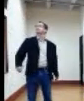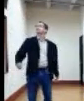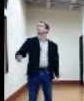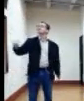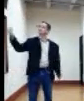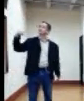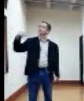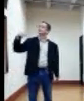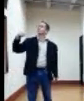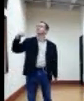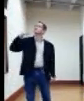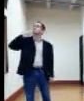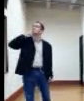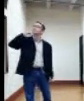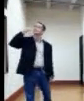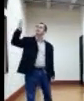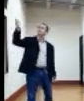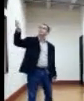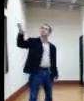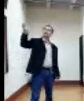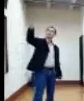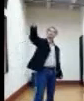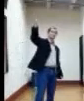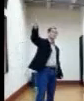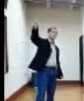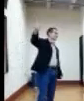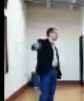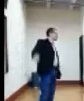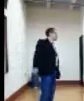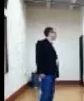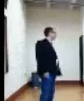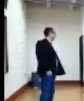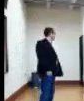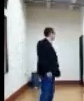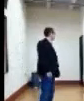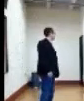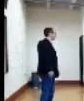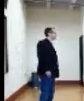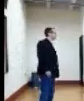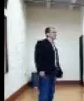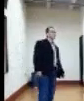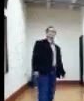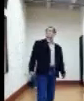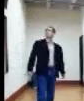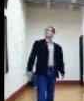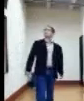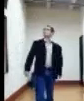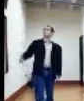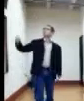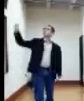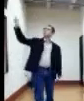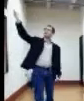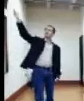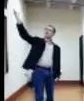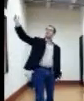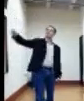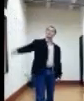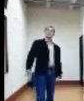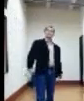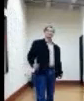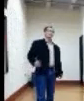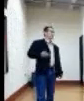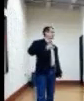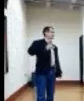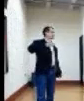Bernal y otro montón de personas que desfilaron por esa bodeguita para ir a grabar sus propuestas de señas, que después fueron validadas por la gente de Azorgua, por la gente del